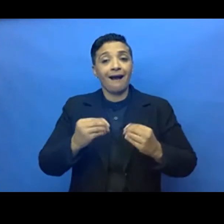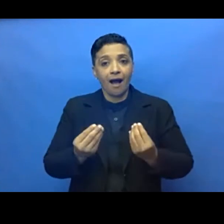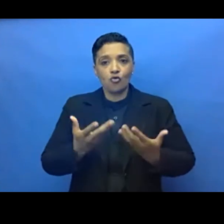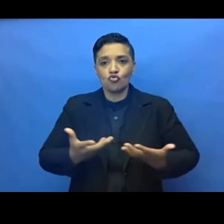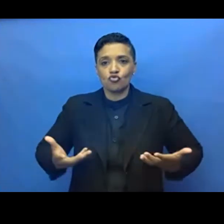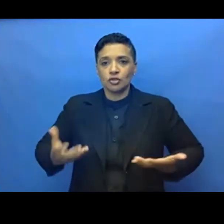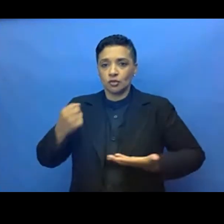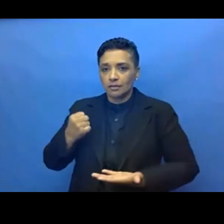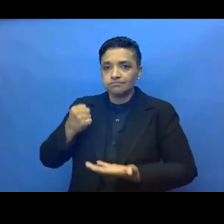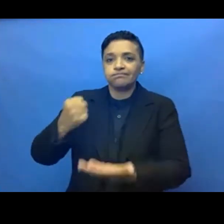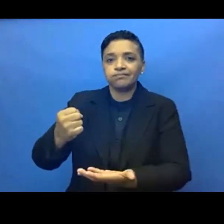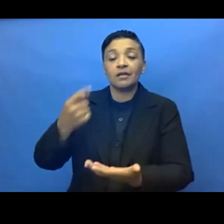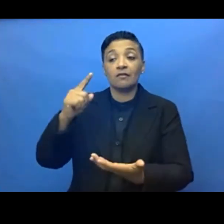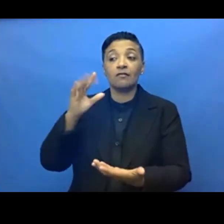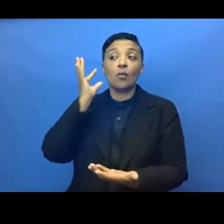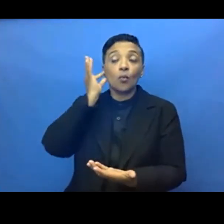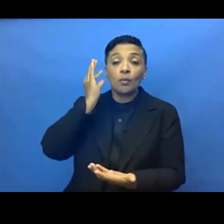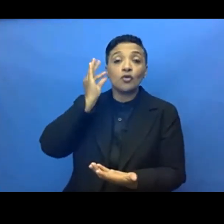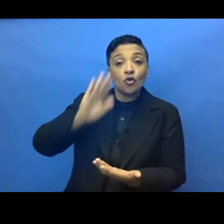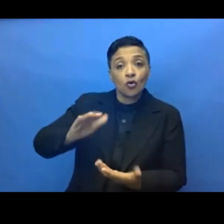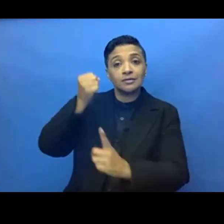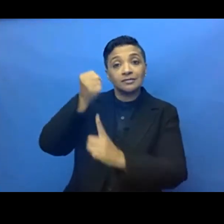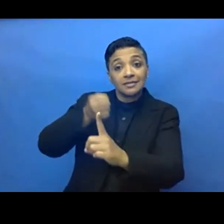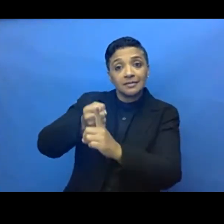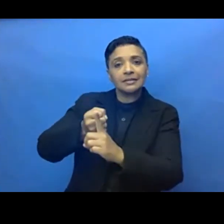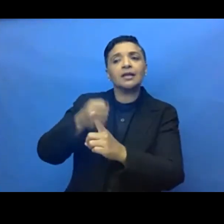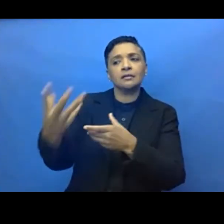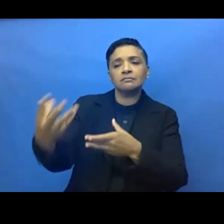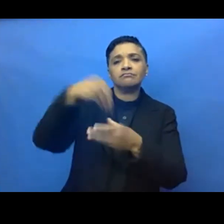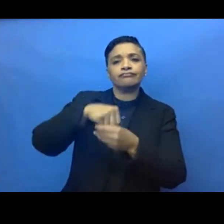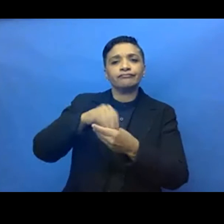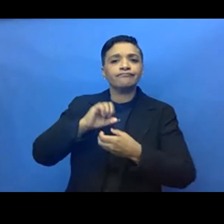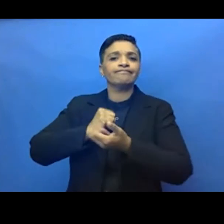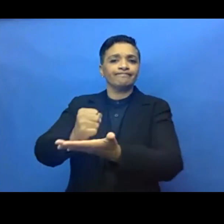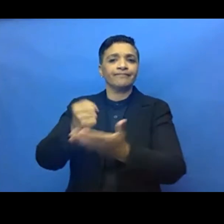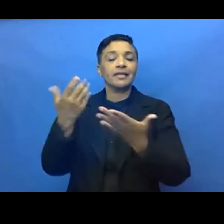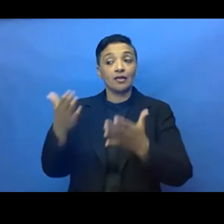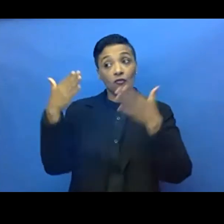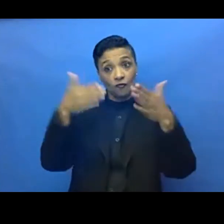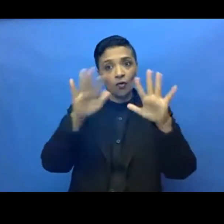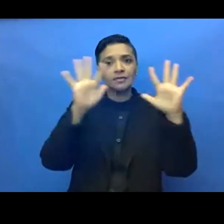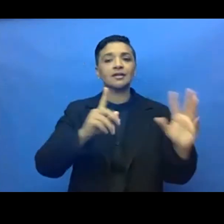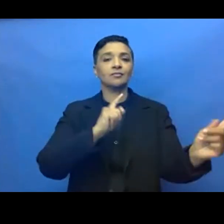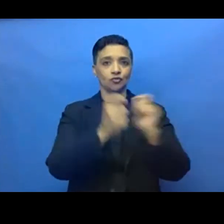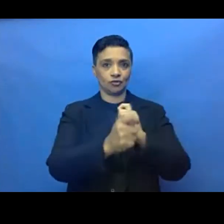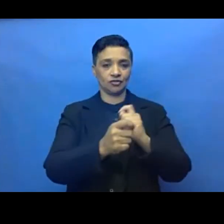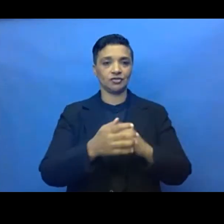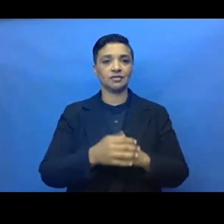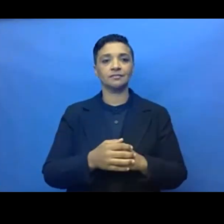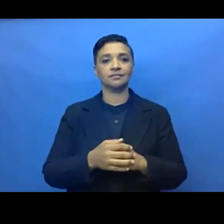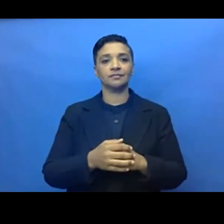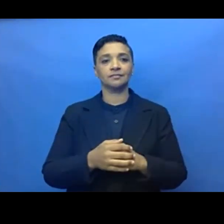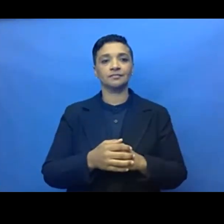comment est-ce qu'on pourrait peut-être renforcer l'action et la participation des femmes à l'atténuation